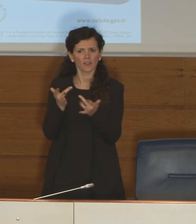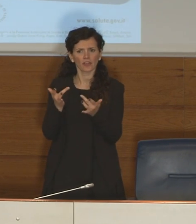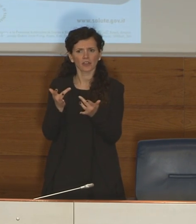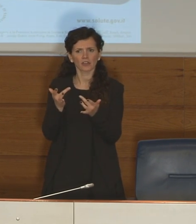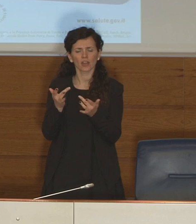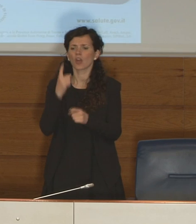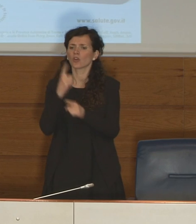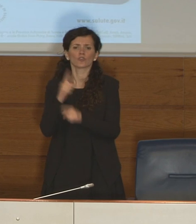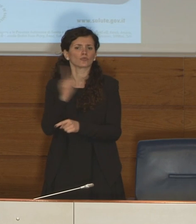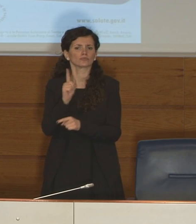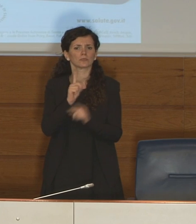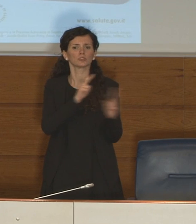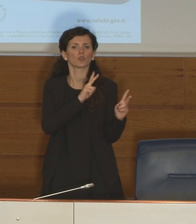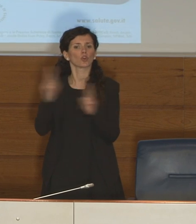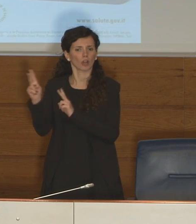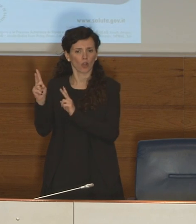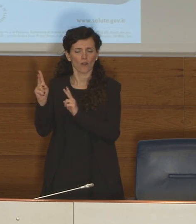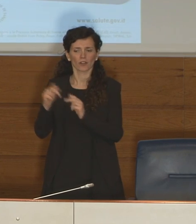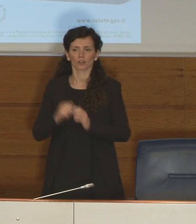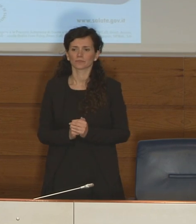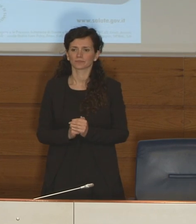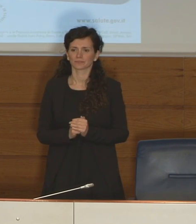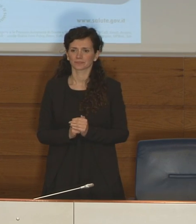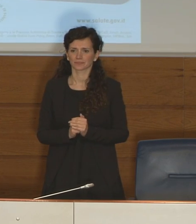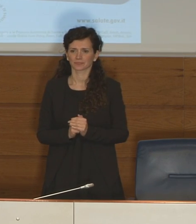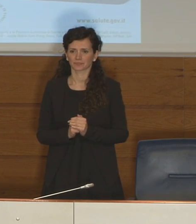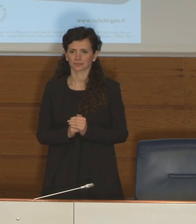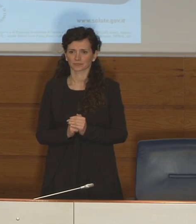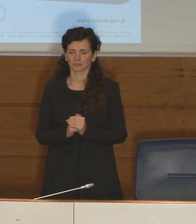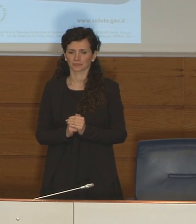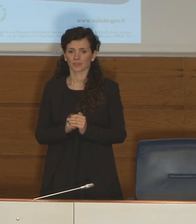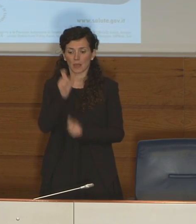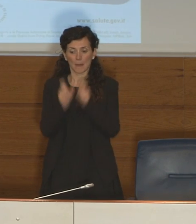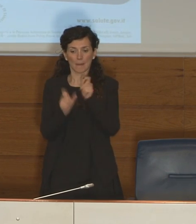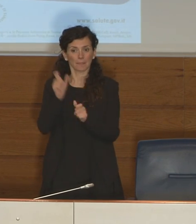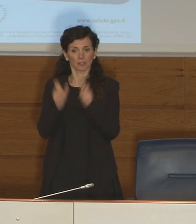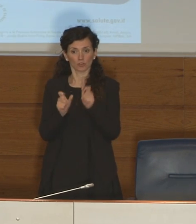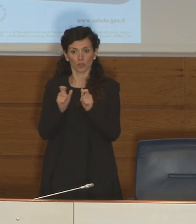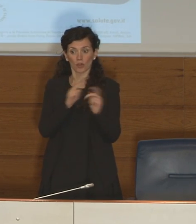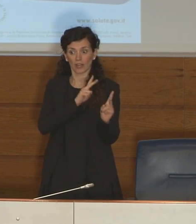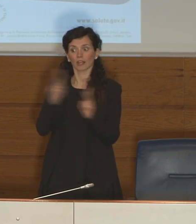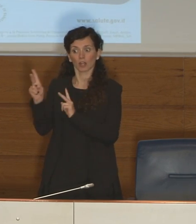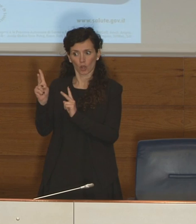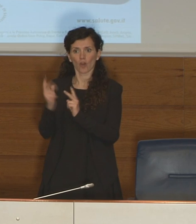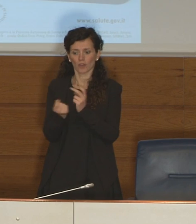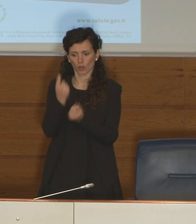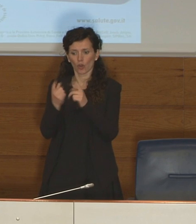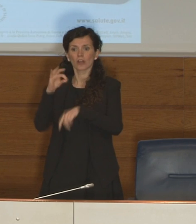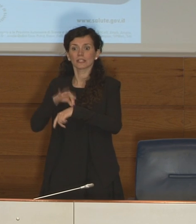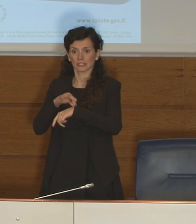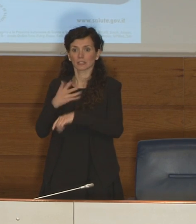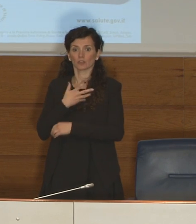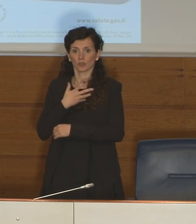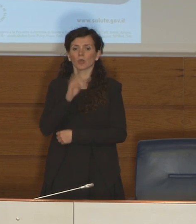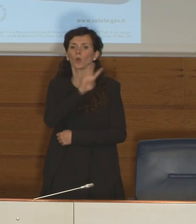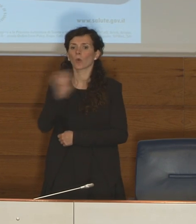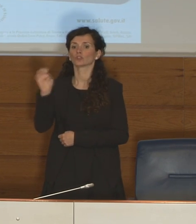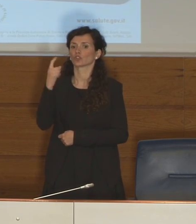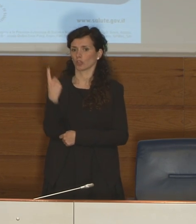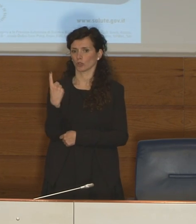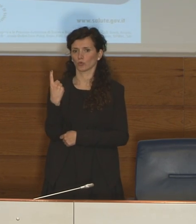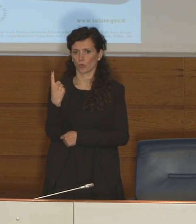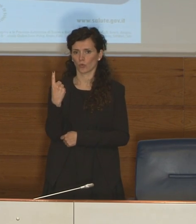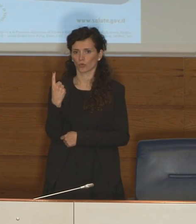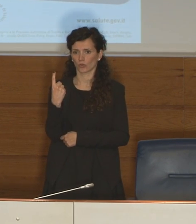ricovero le persone ricoverate con sintomi sono 401 e